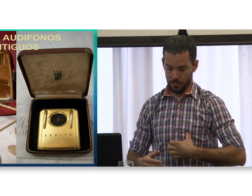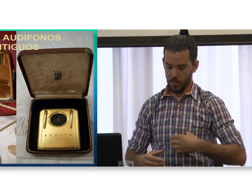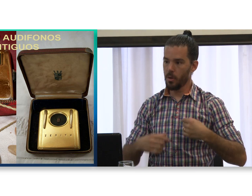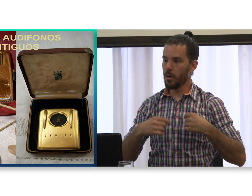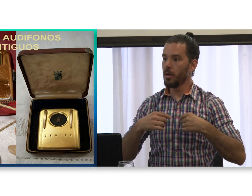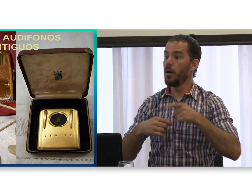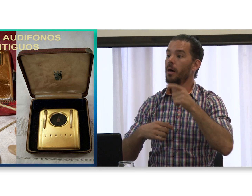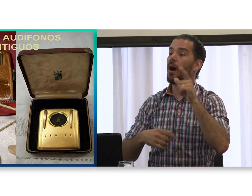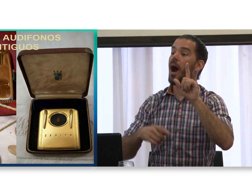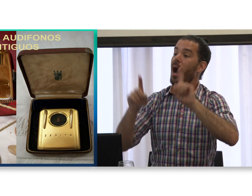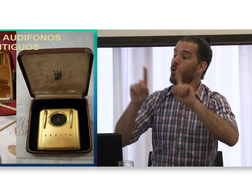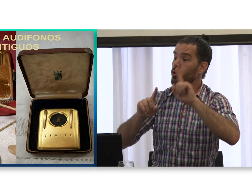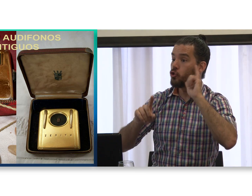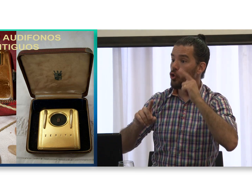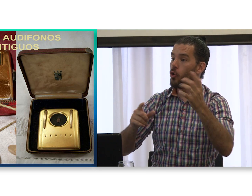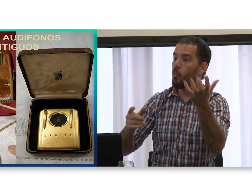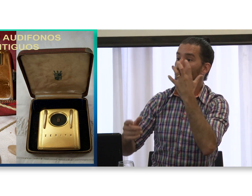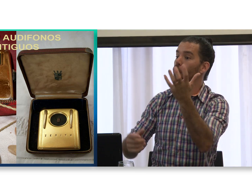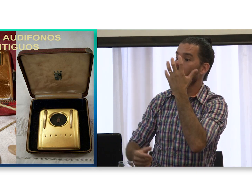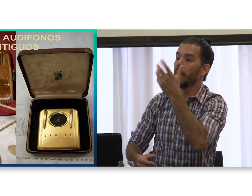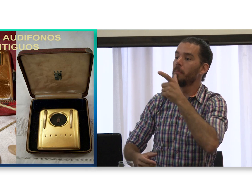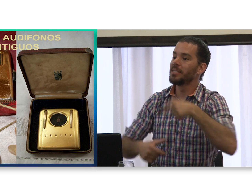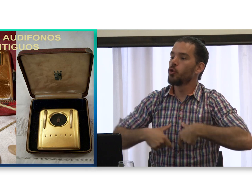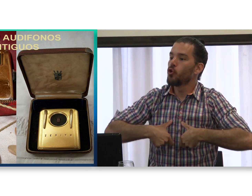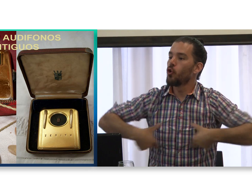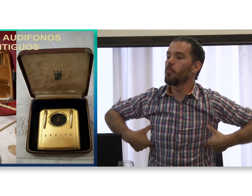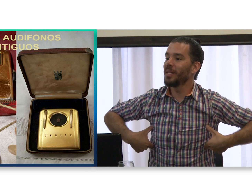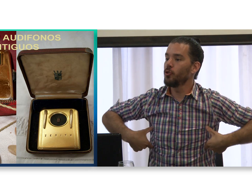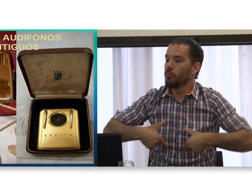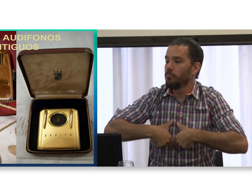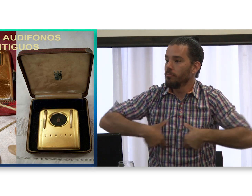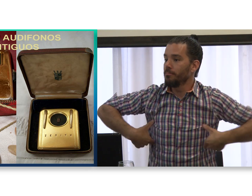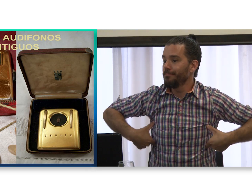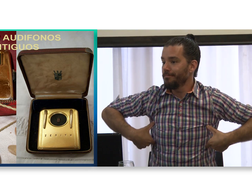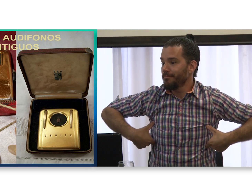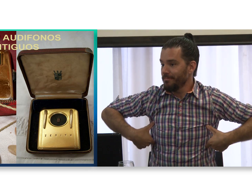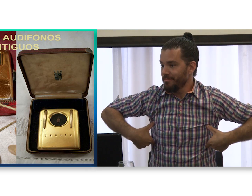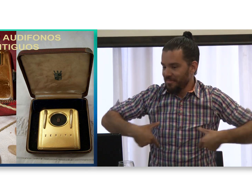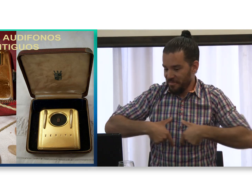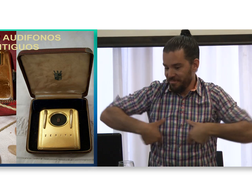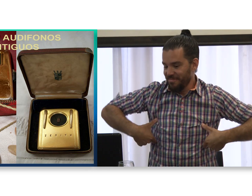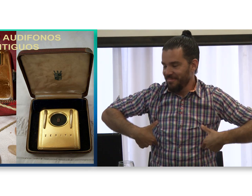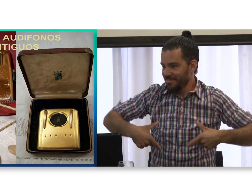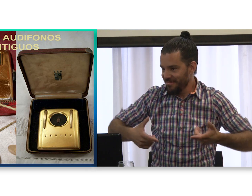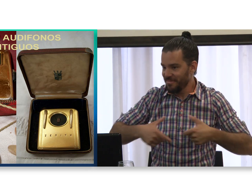cigarrillos, nos la colgábamos aquí. Algunas personas recibíamos muchas burlas porque era como